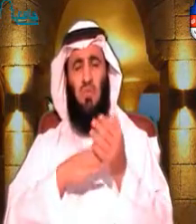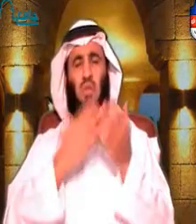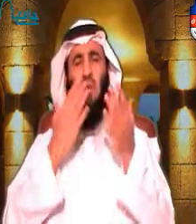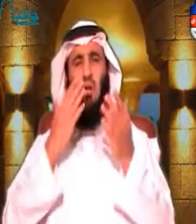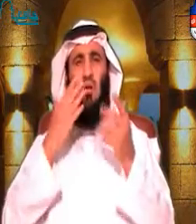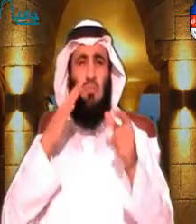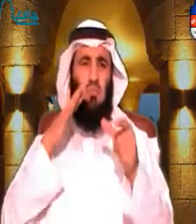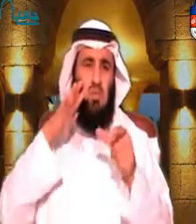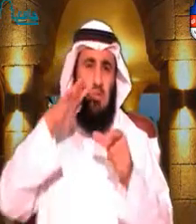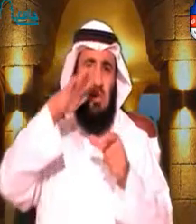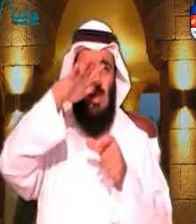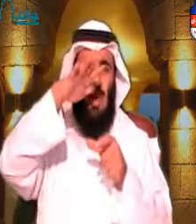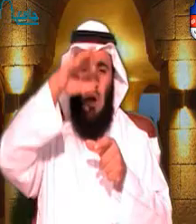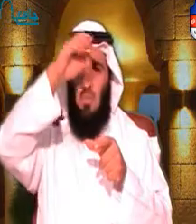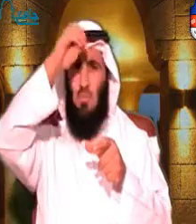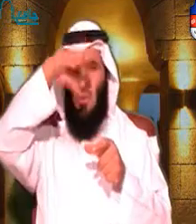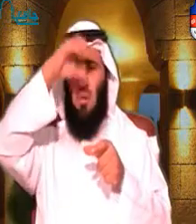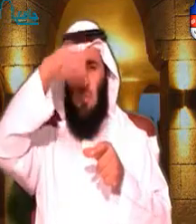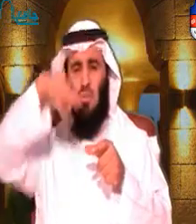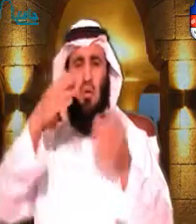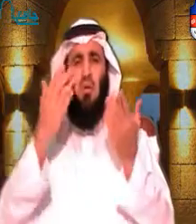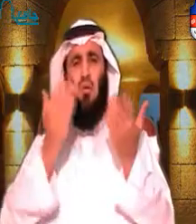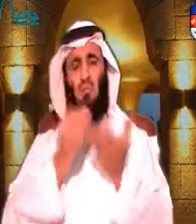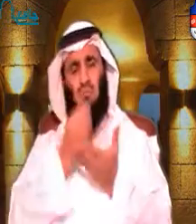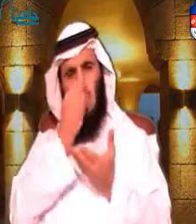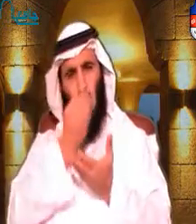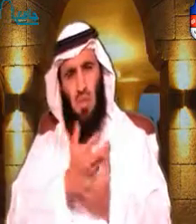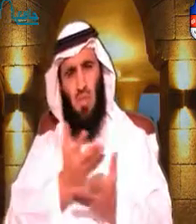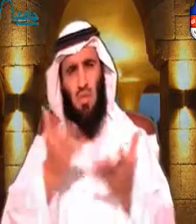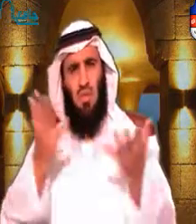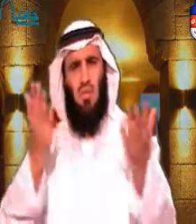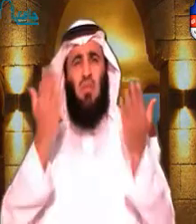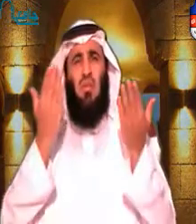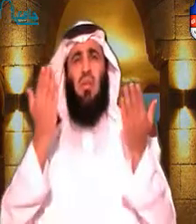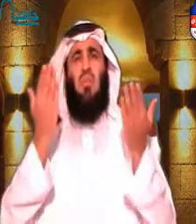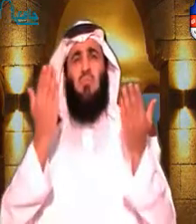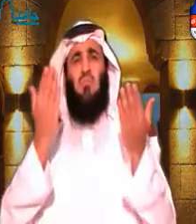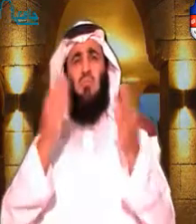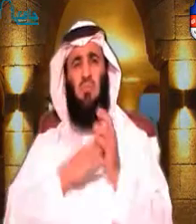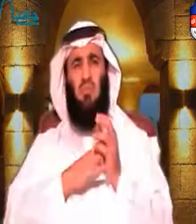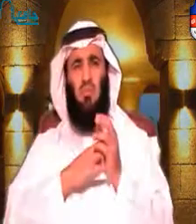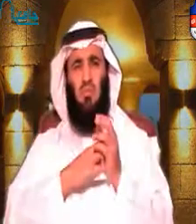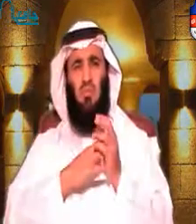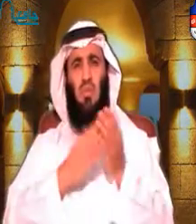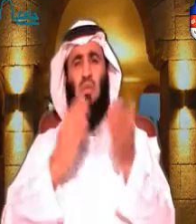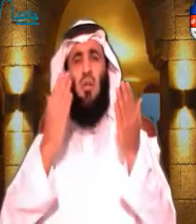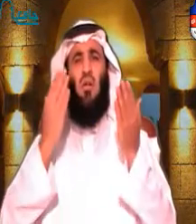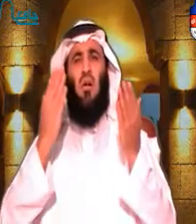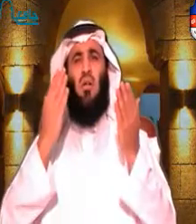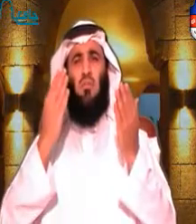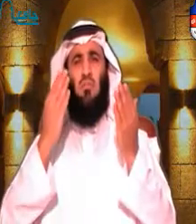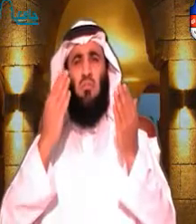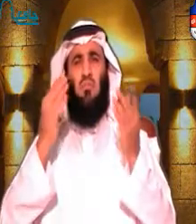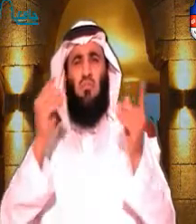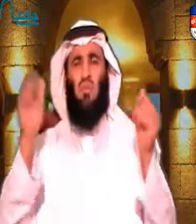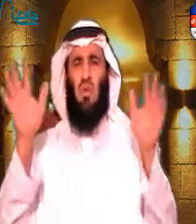علينا من بركات السماء، وأخرج لنا من بركات الأرض. اللهم أزل هذه الغبرة عنا يا سميع